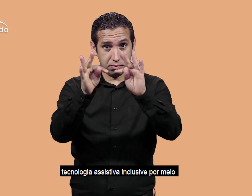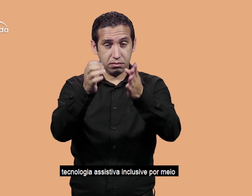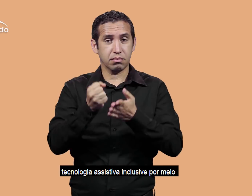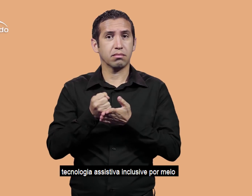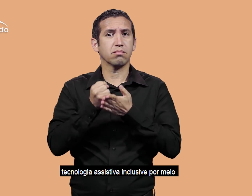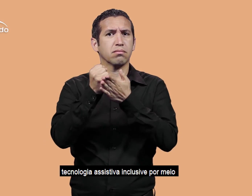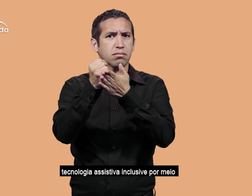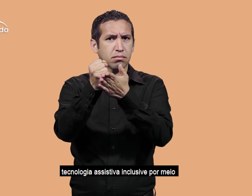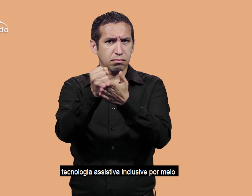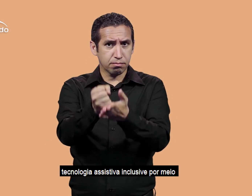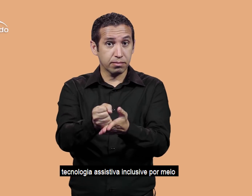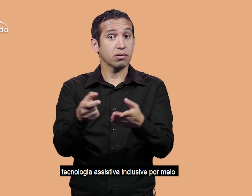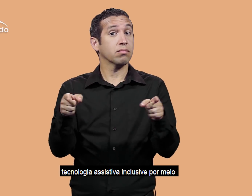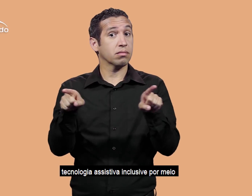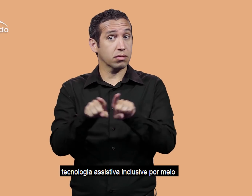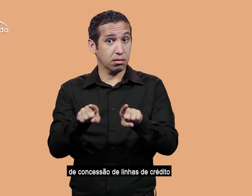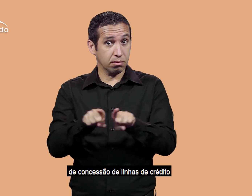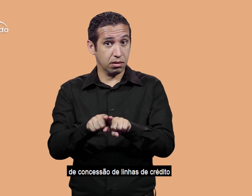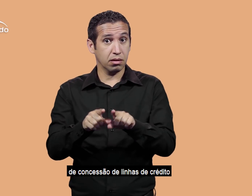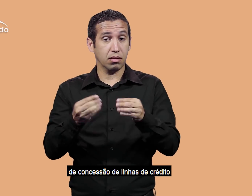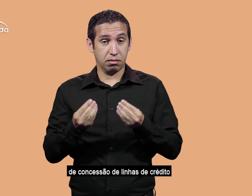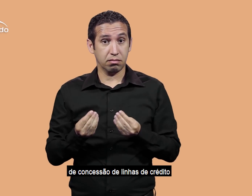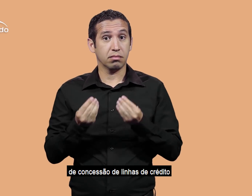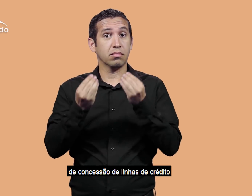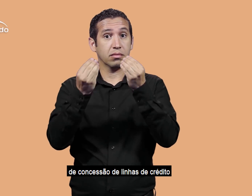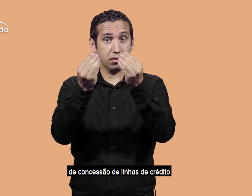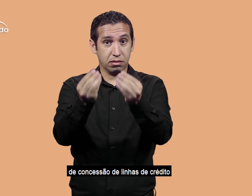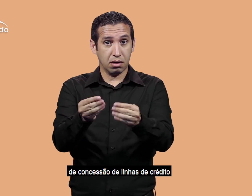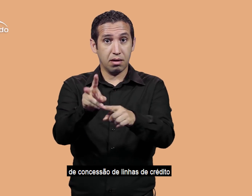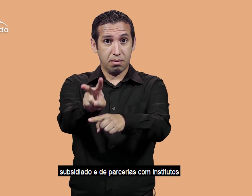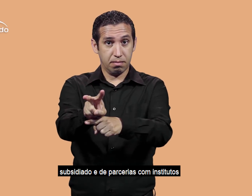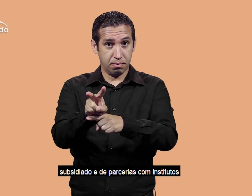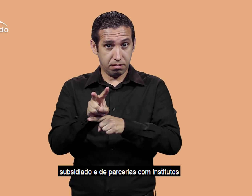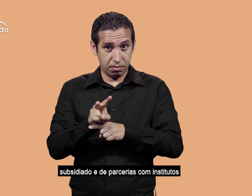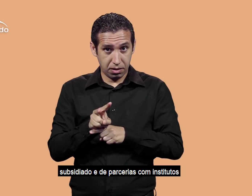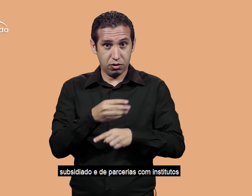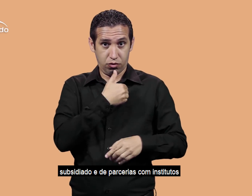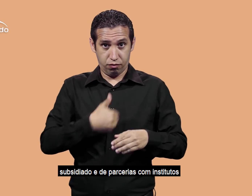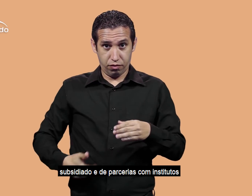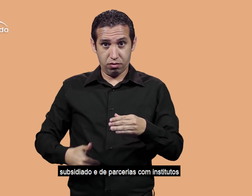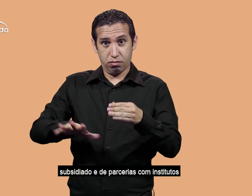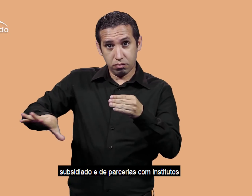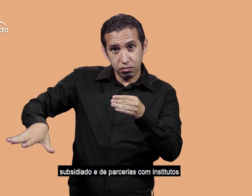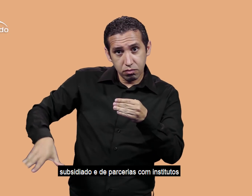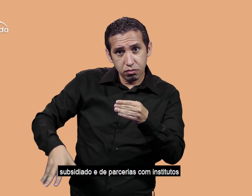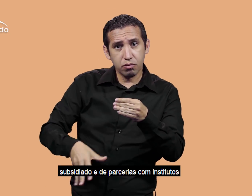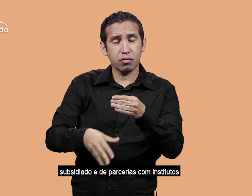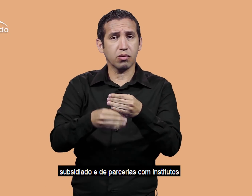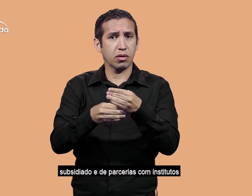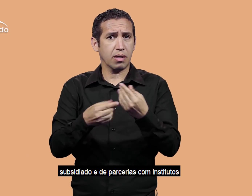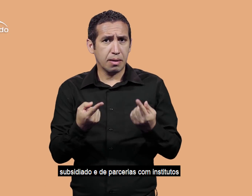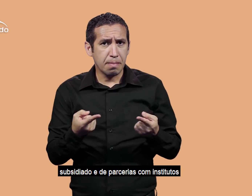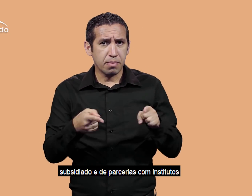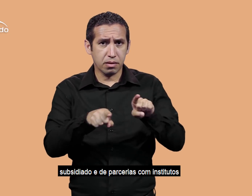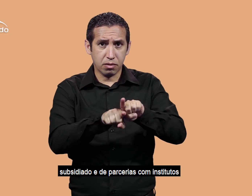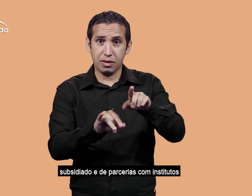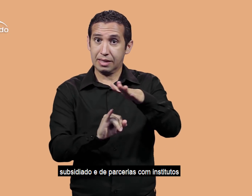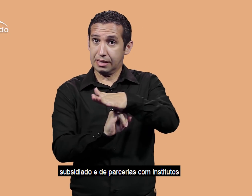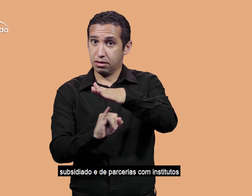assistiva inclusive por meio de concessão de linhas de crédito subsidiadas e de parcerias com institutos de